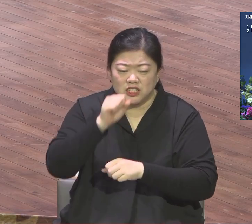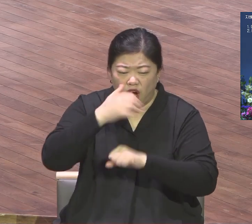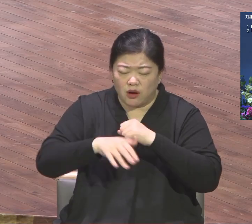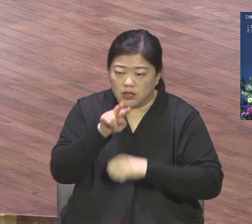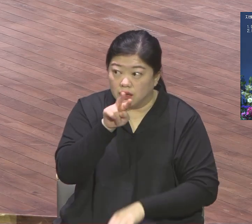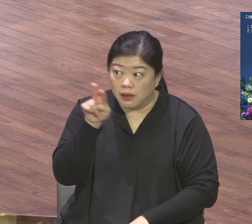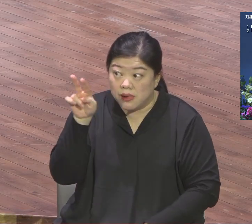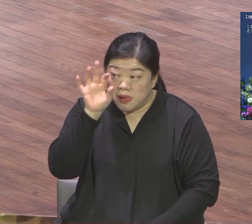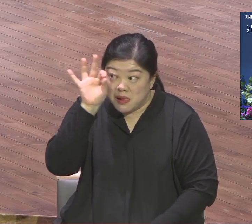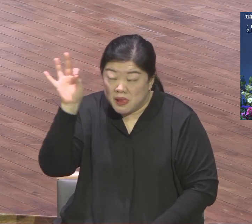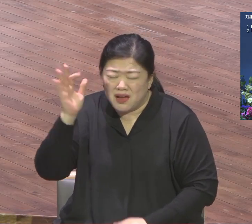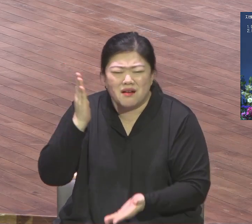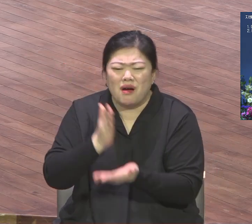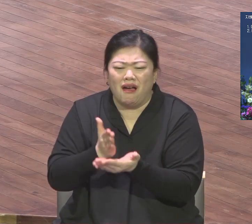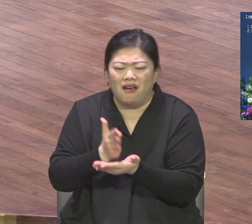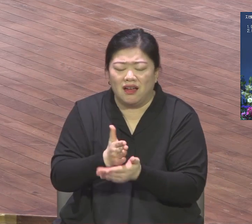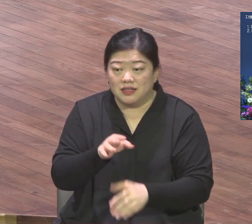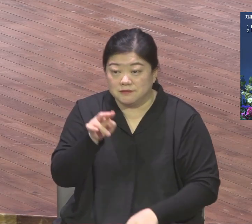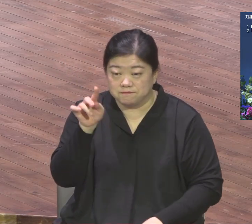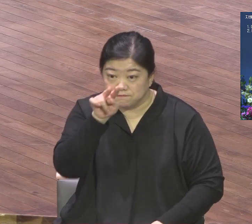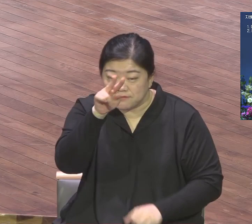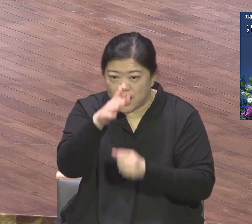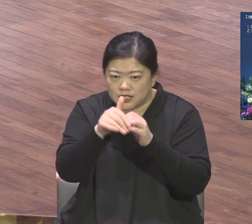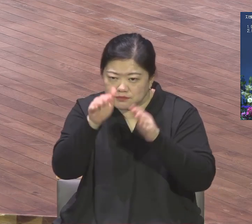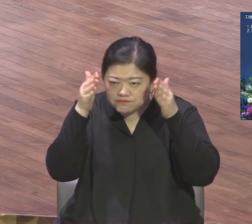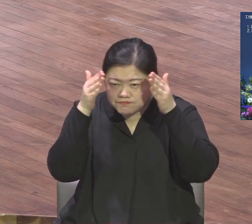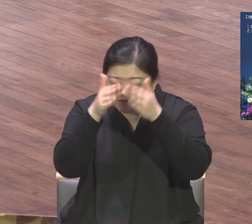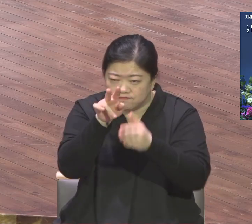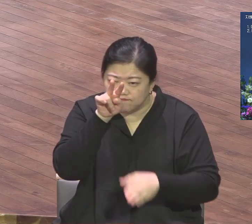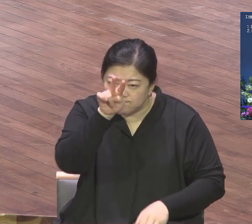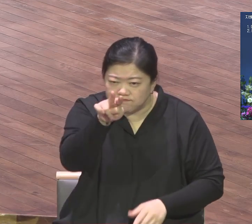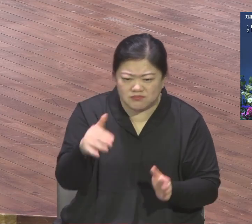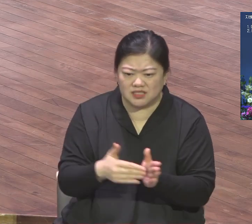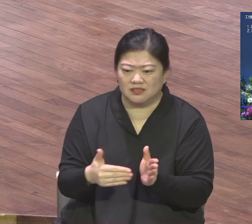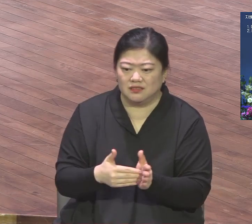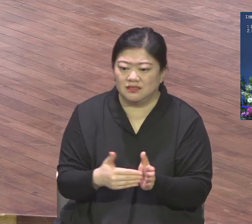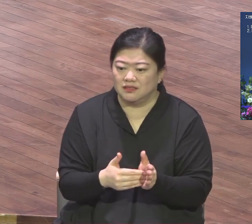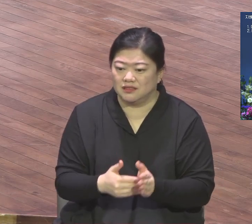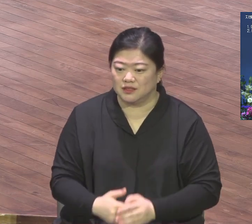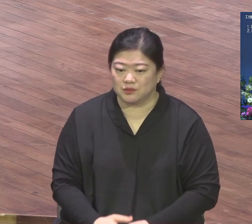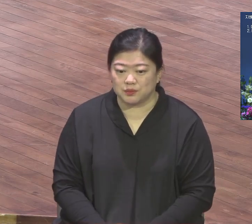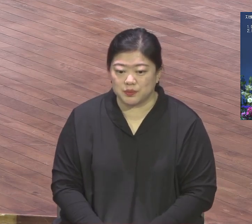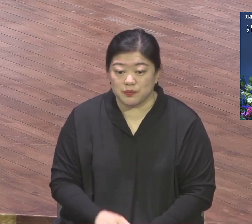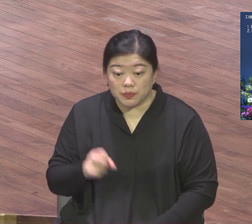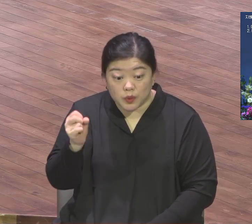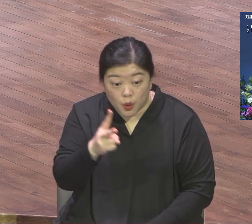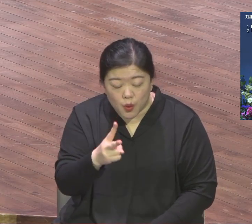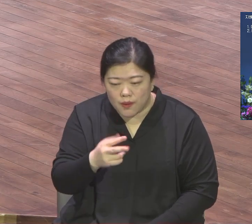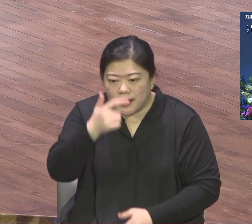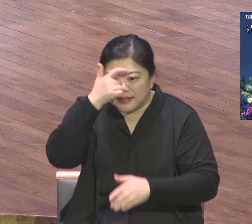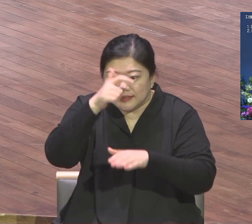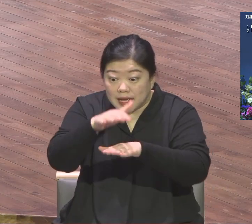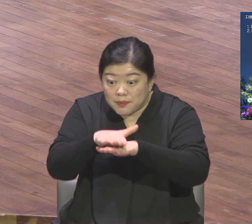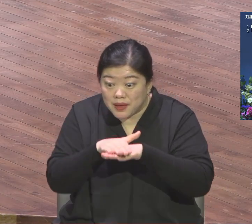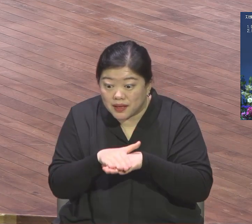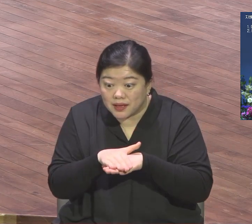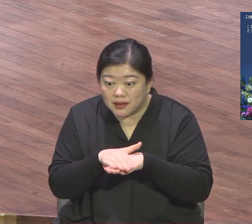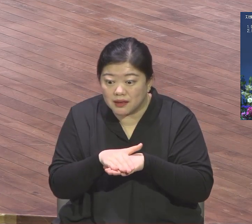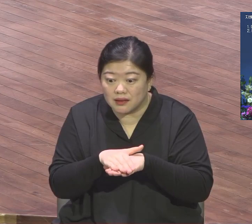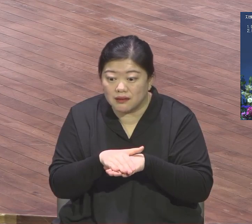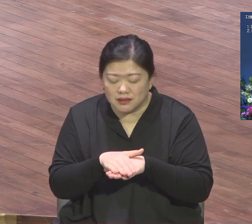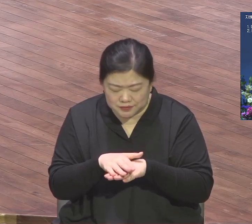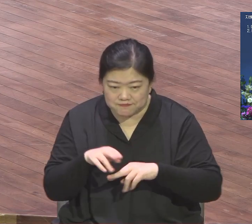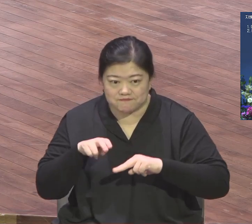그리고 우리 발은요. 이 현장 예배 자리를 향해야 돼요. 예배 자리. 예배 자리. 이 시간에 우리 예언가족